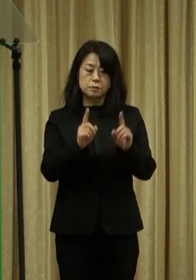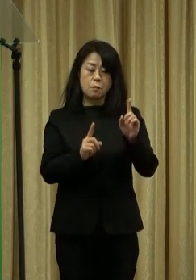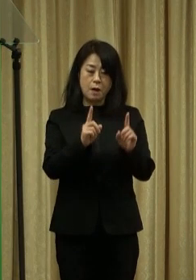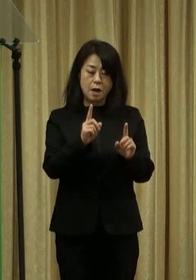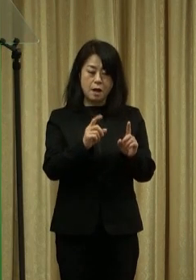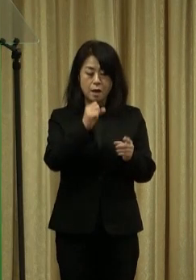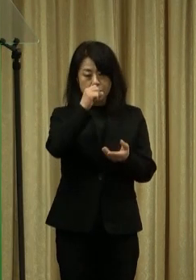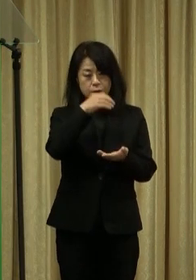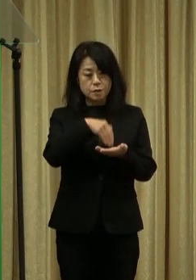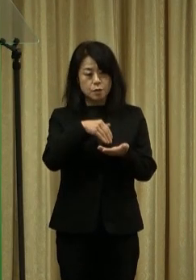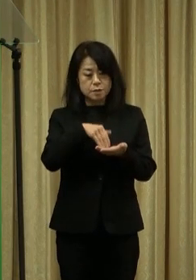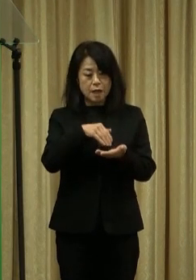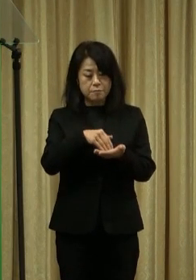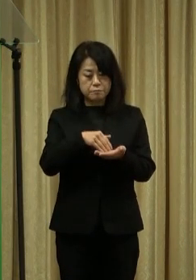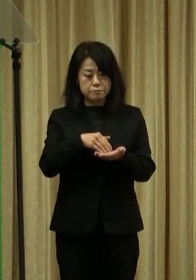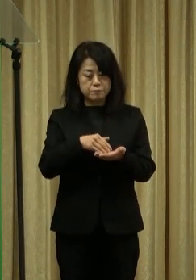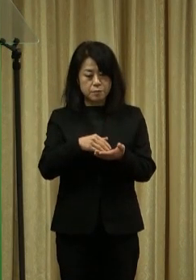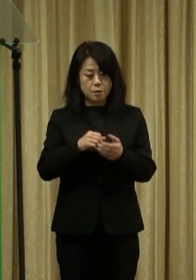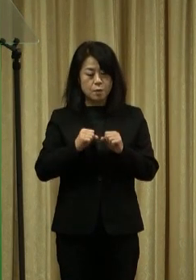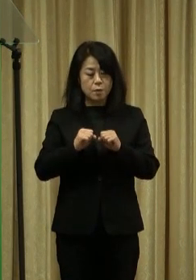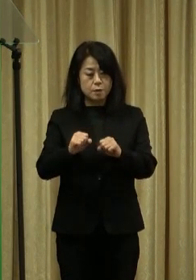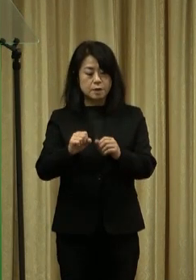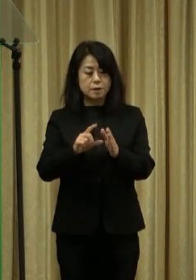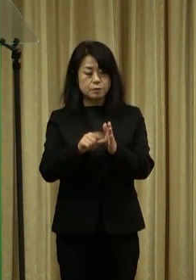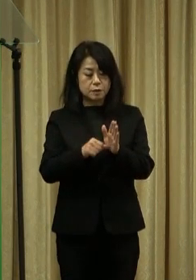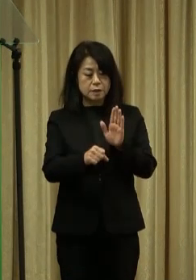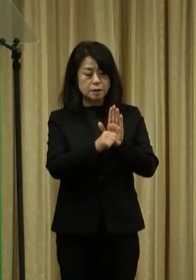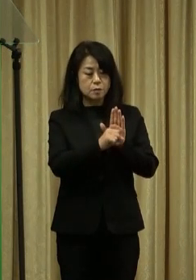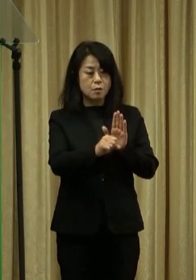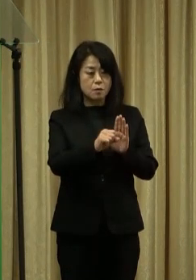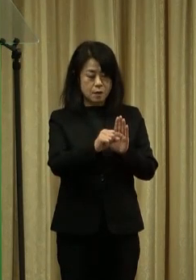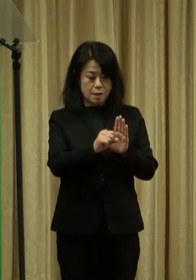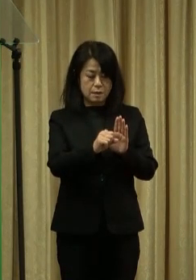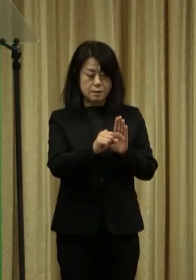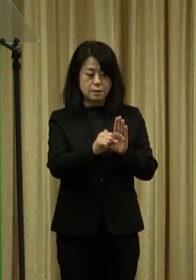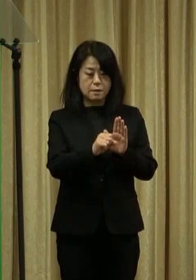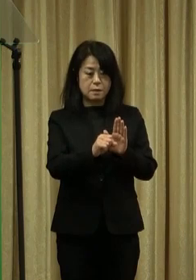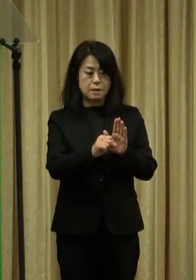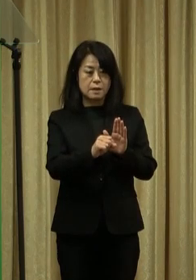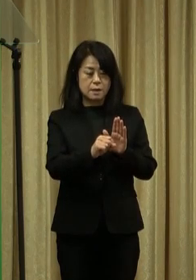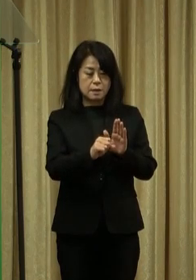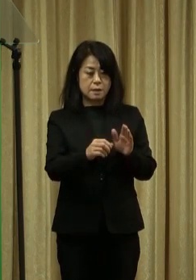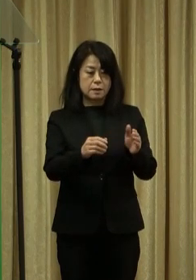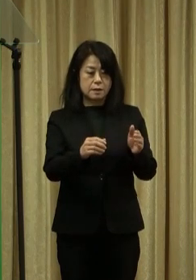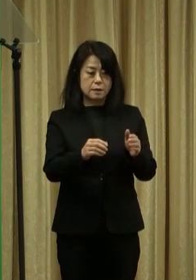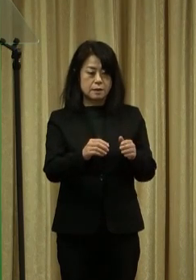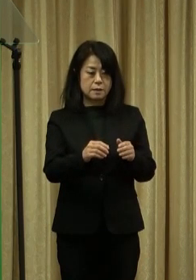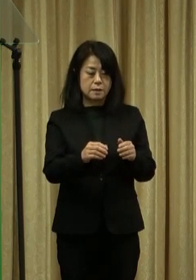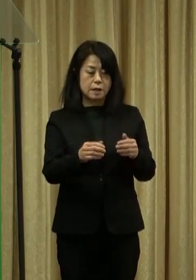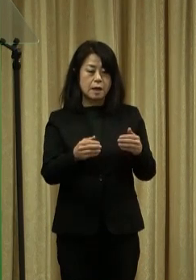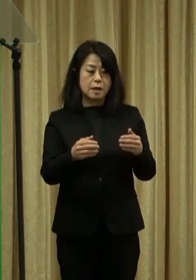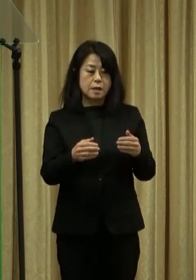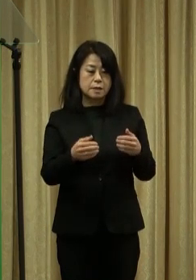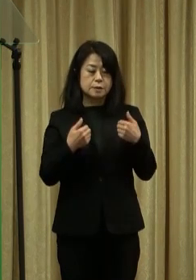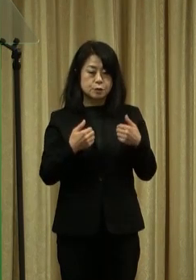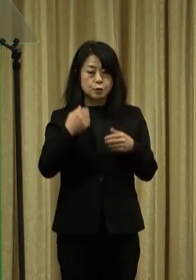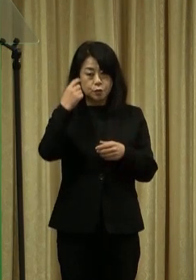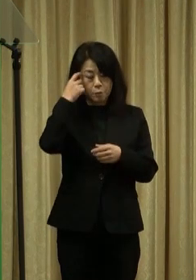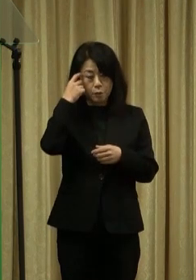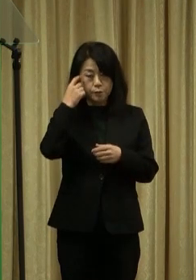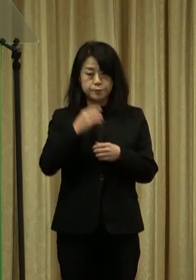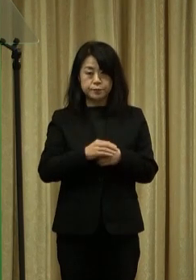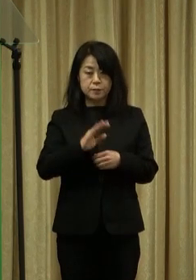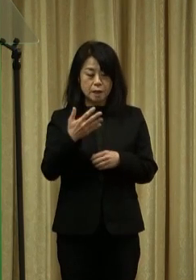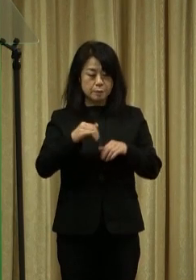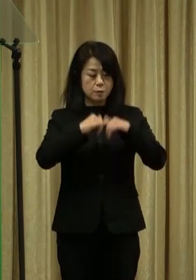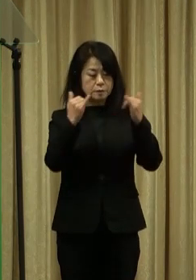予算を執行していく上でも効果的に予算を執行していく必要があるのかなと思うんですけれども、人口